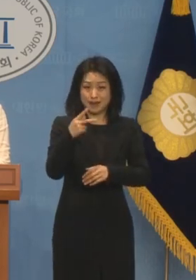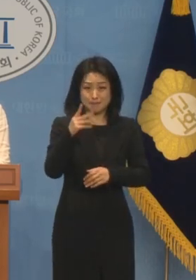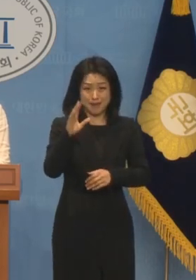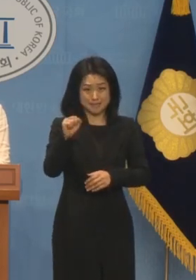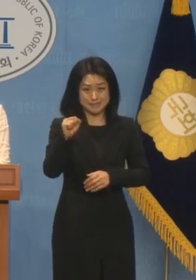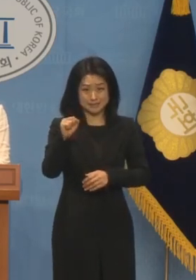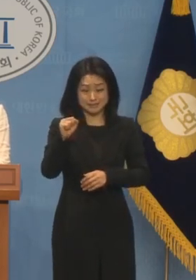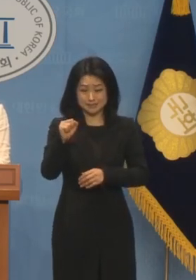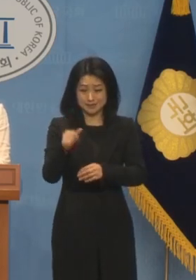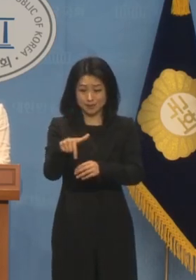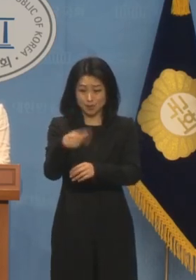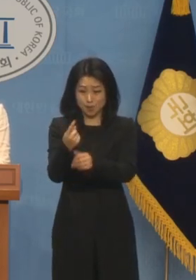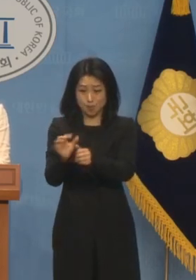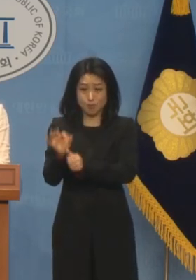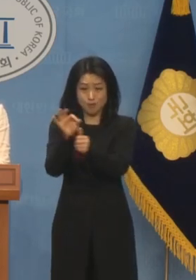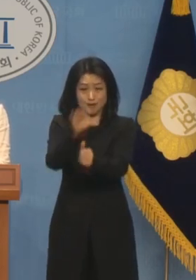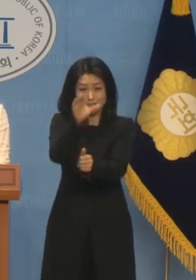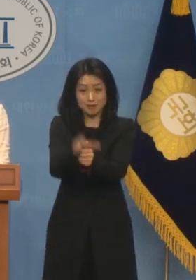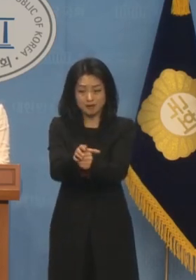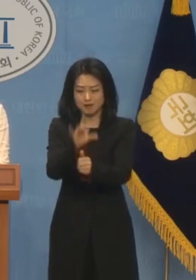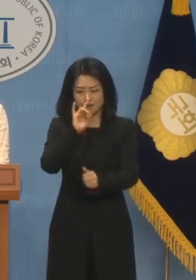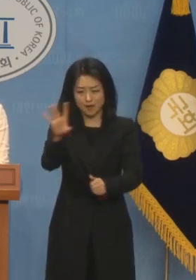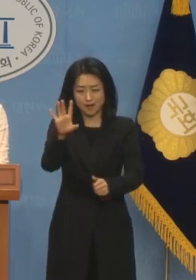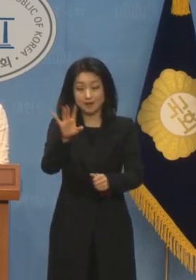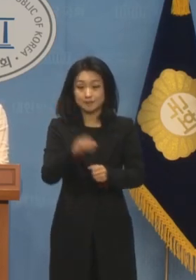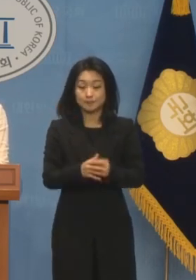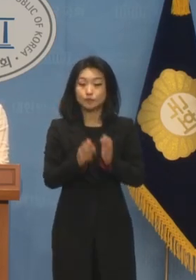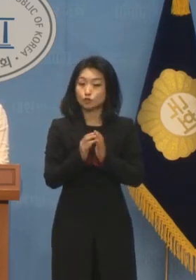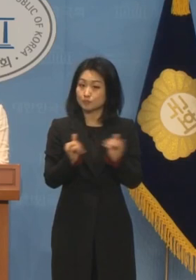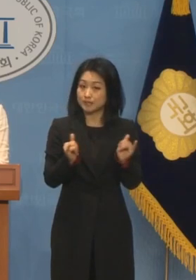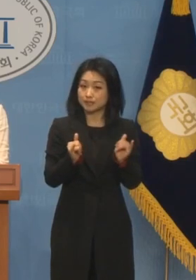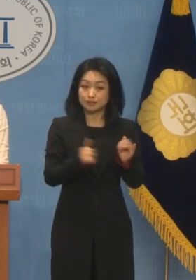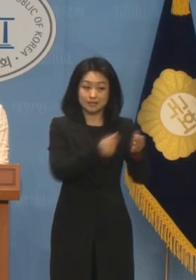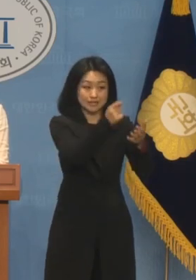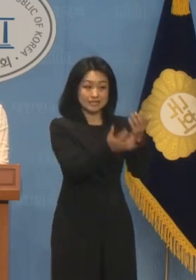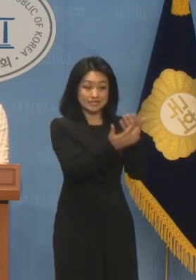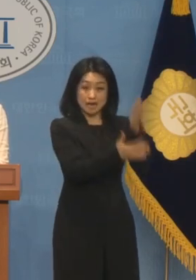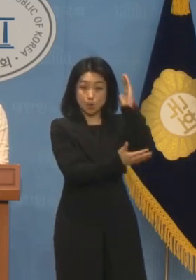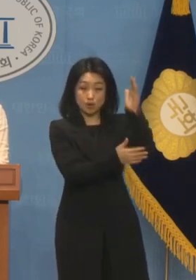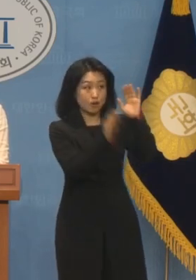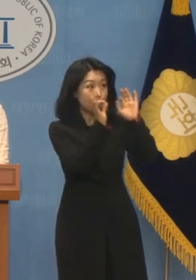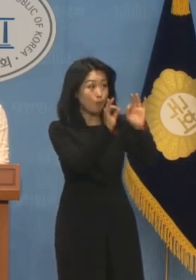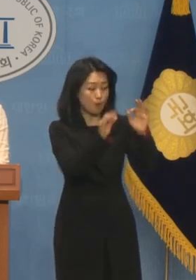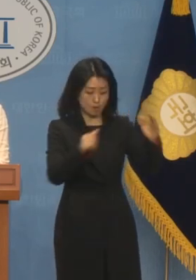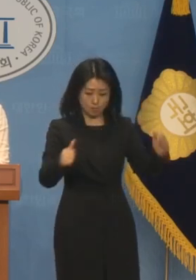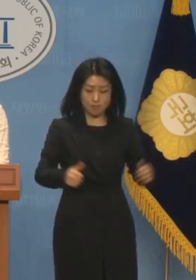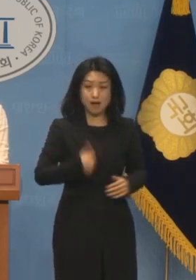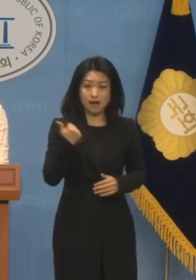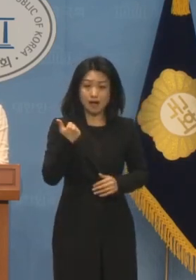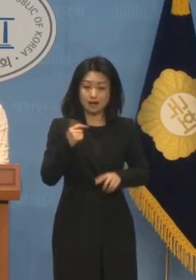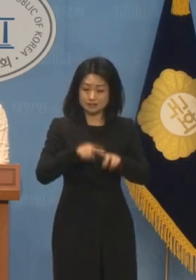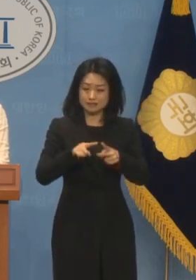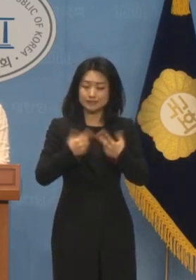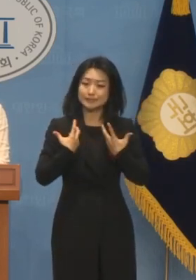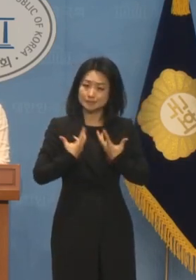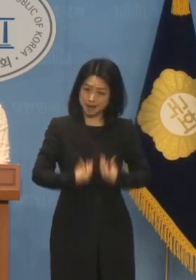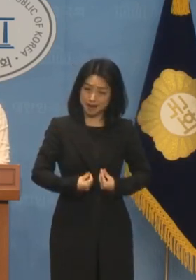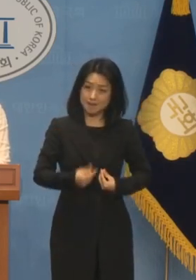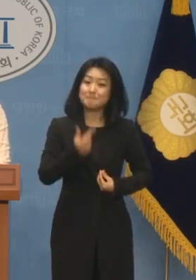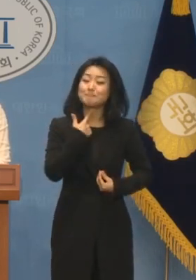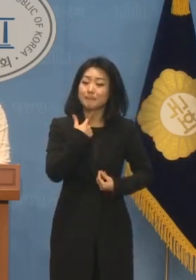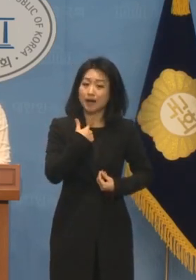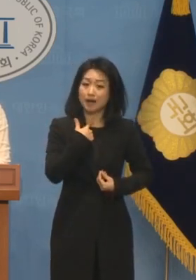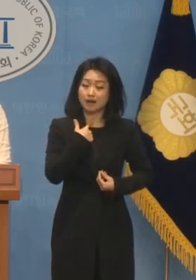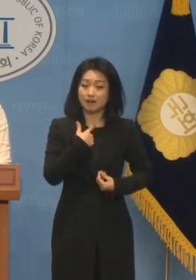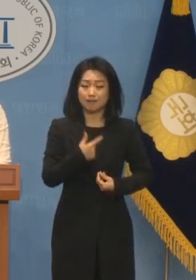됩니다. 국민들 대부분은 윤 대통령 기자회견을 보고 화를 내거나 실망을 했는데 더할 수